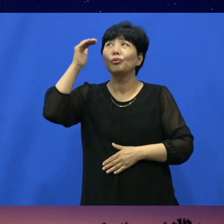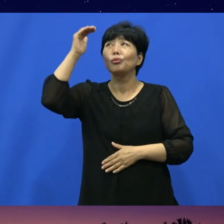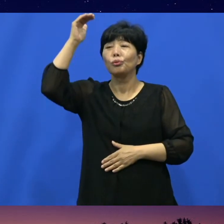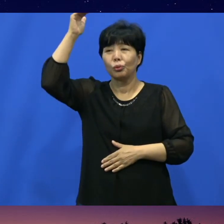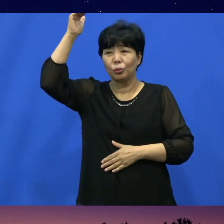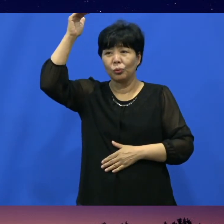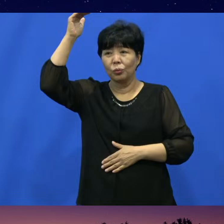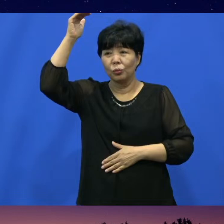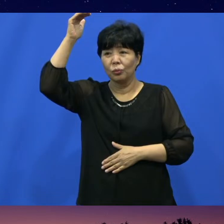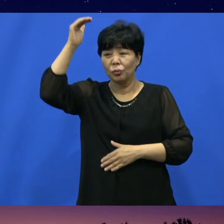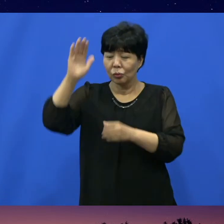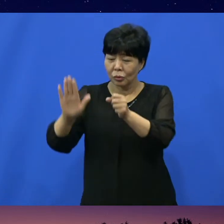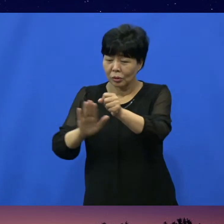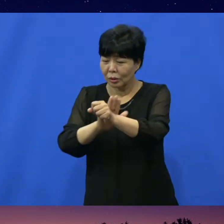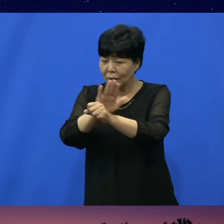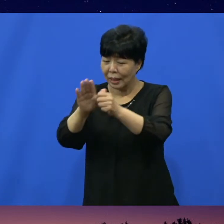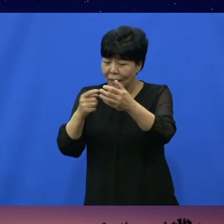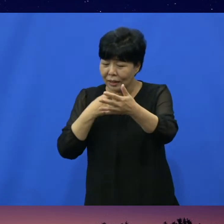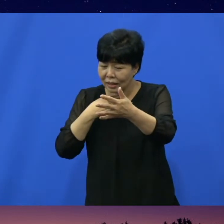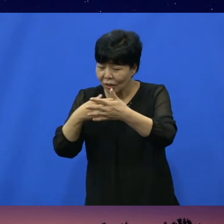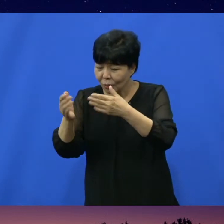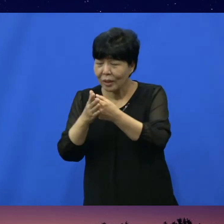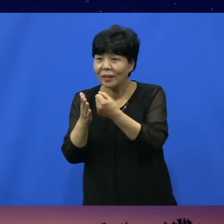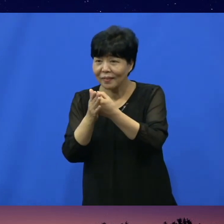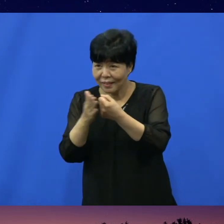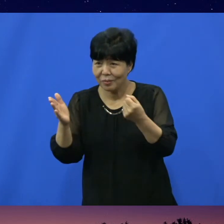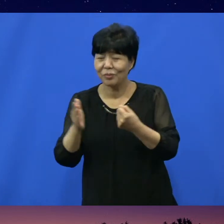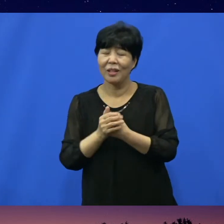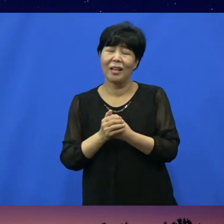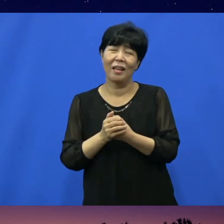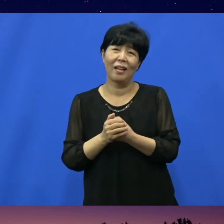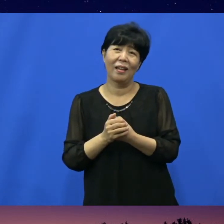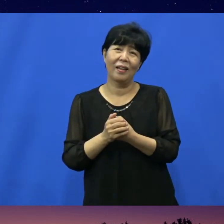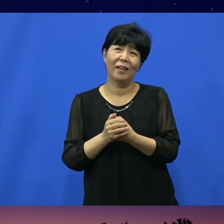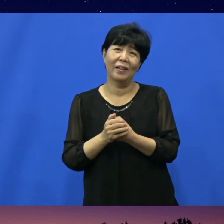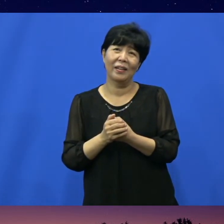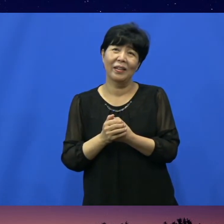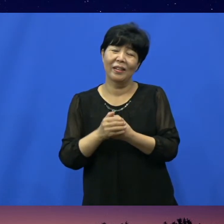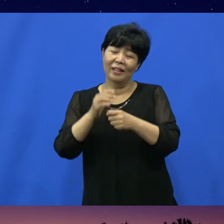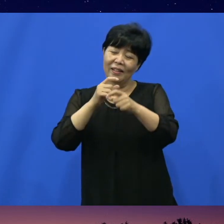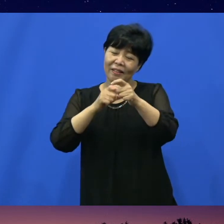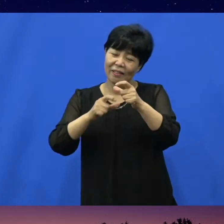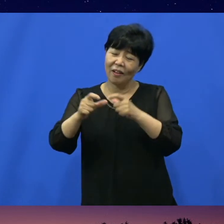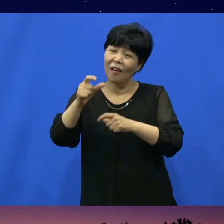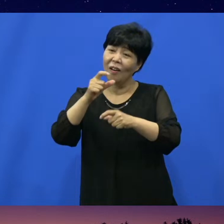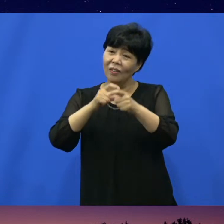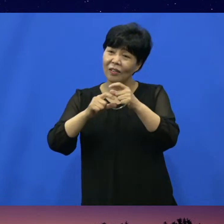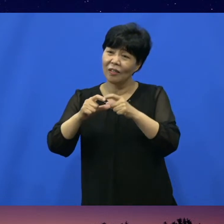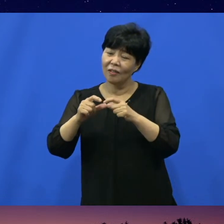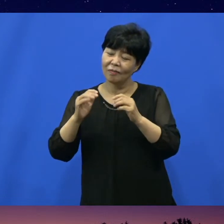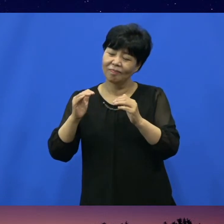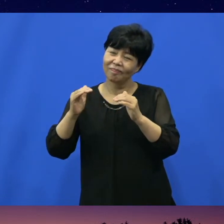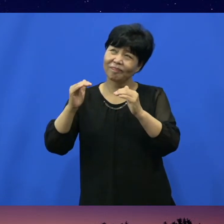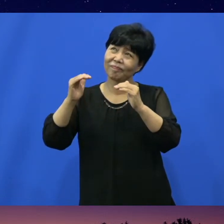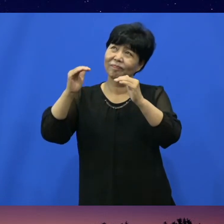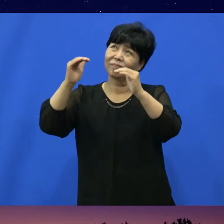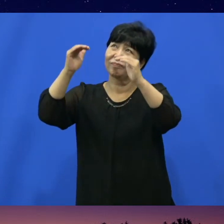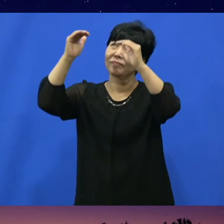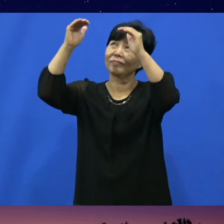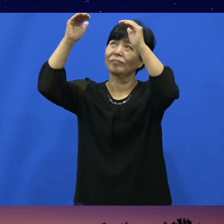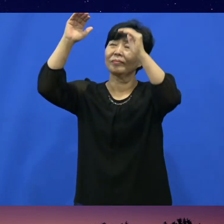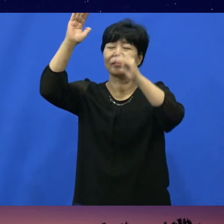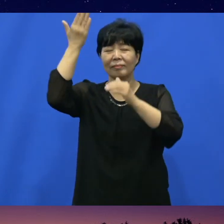사랑을 경험하면 할수록 그 사랑에 빠질수록 우리는 그 안에서, 그 사랑 안에서 우리가 점점 자라가는 거죠. 자라가는 거.